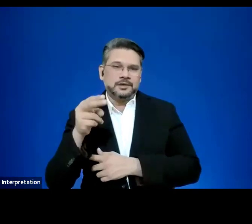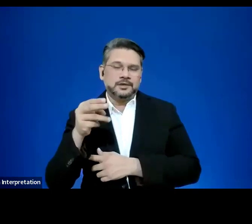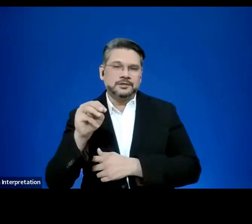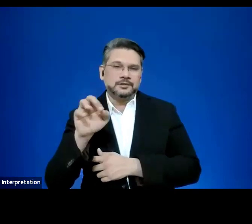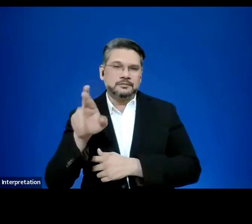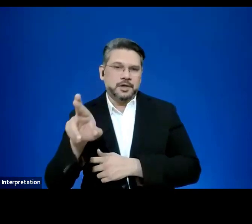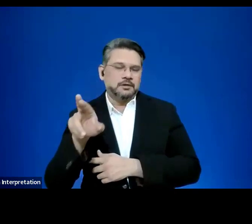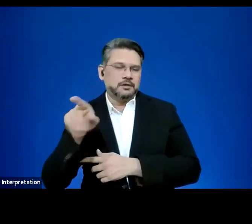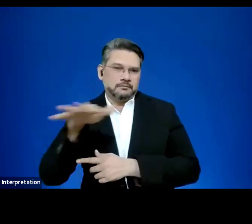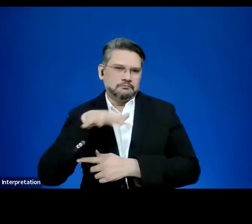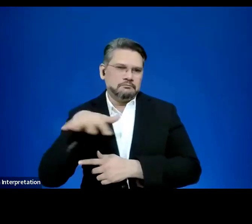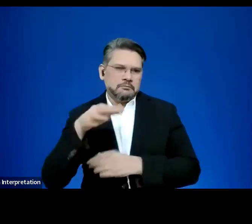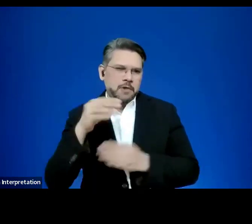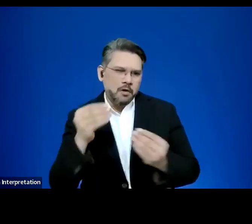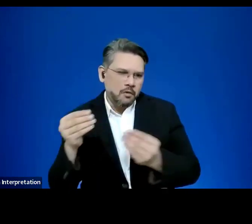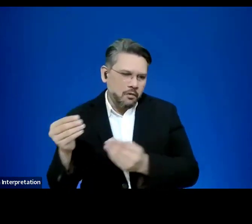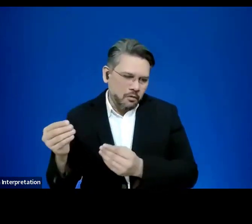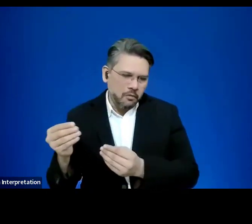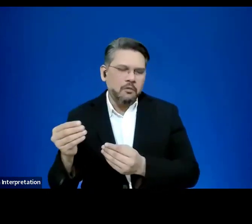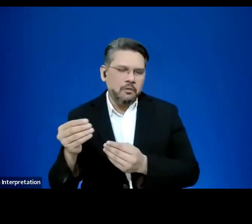并且呢，